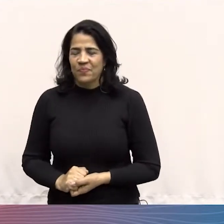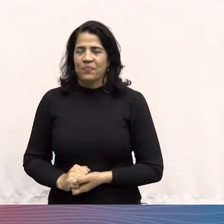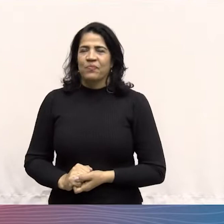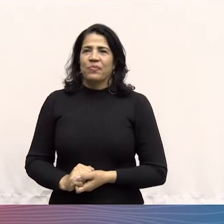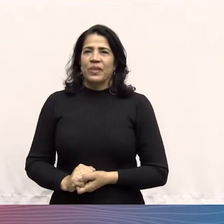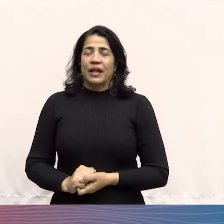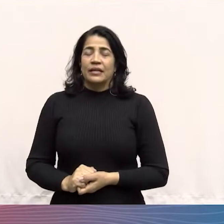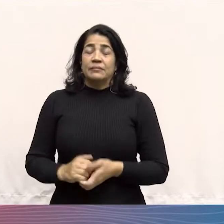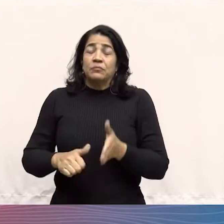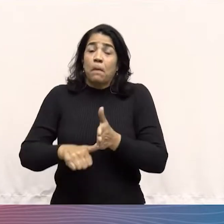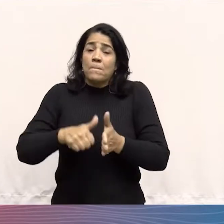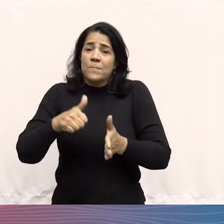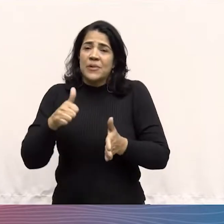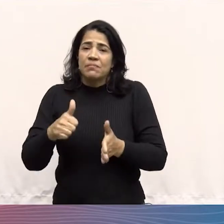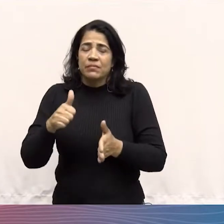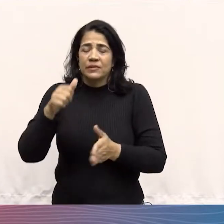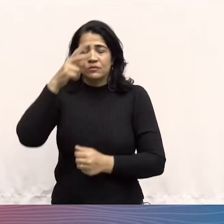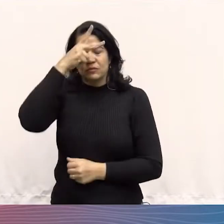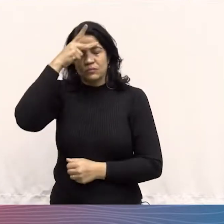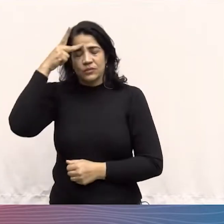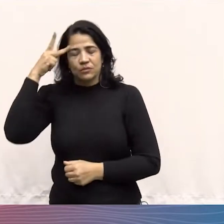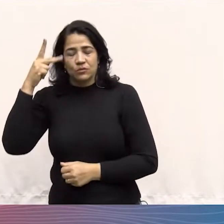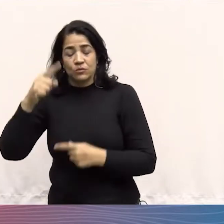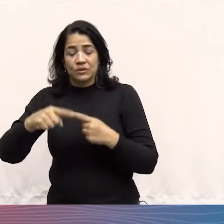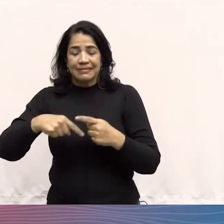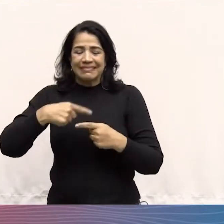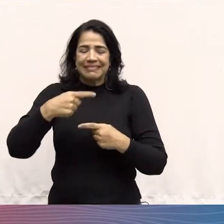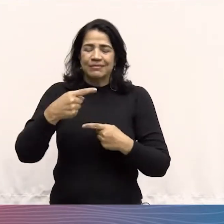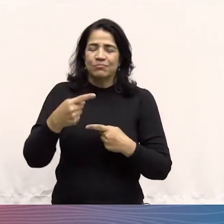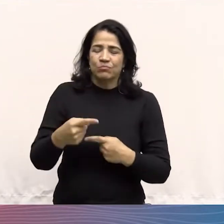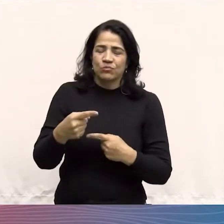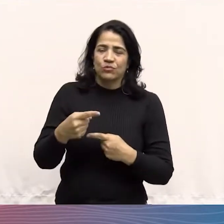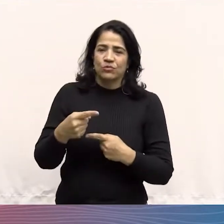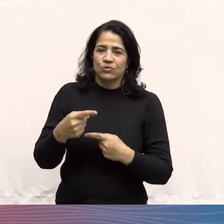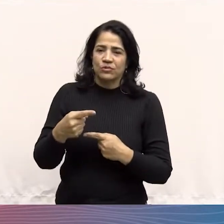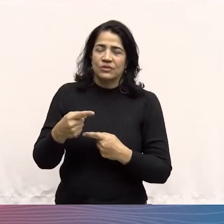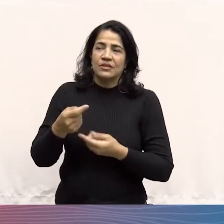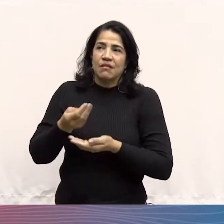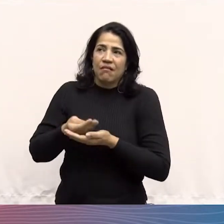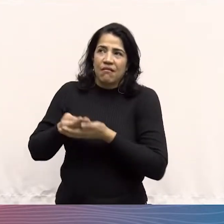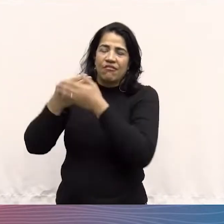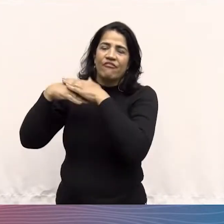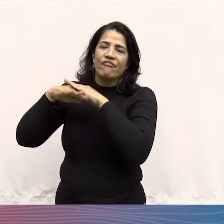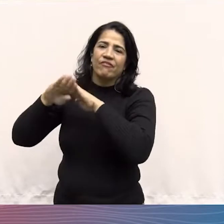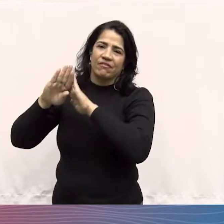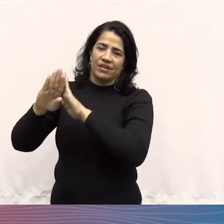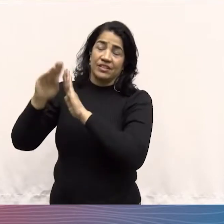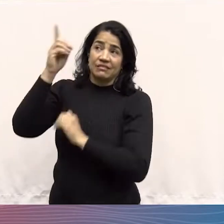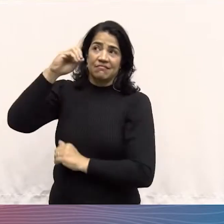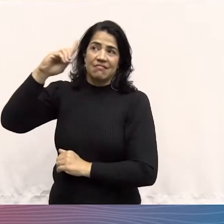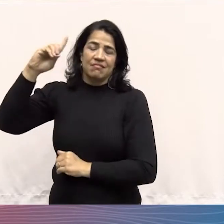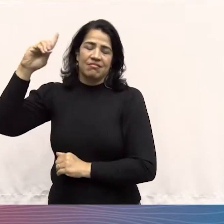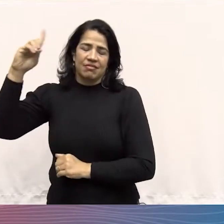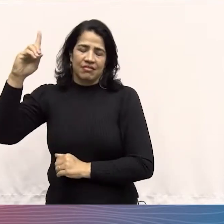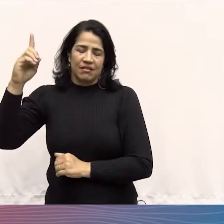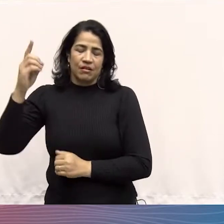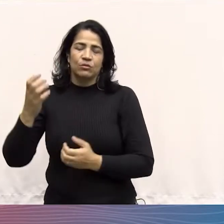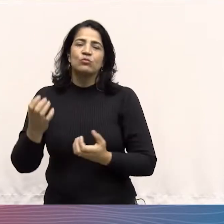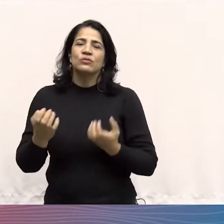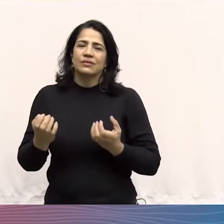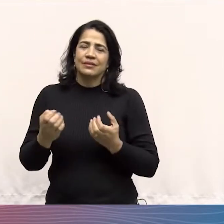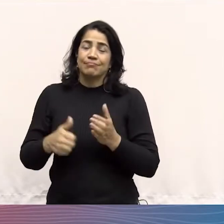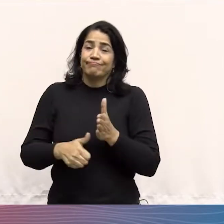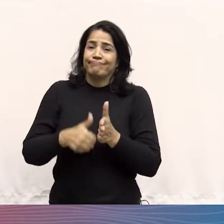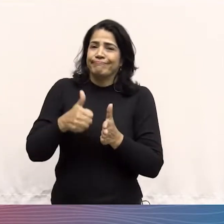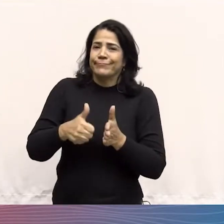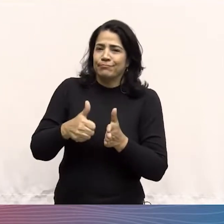sua oferta, tá bom? Então quando nós ofertamos para o Senhor, vai primeiro a nossa pessoa. Então aí nesse